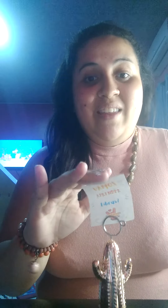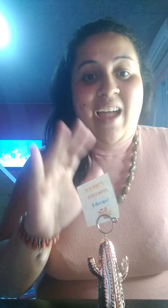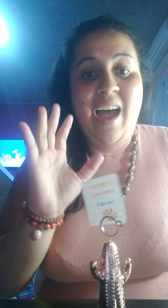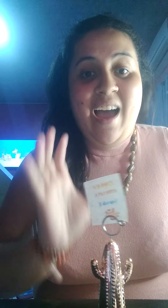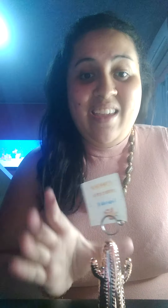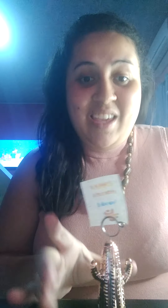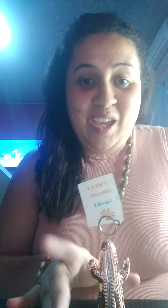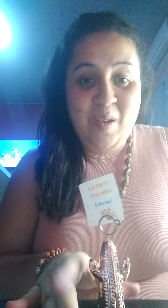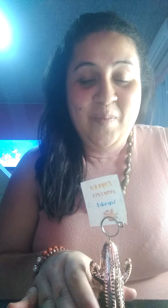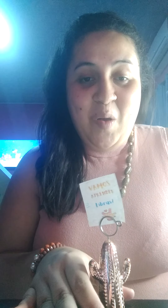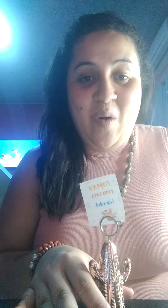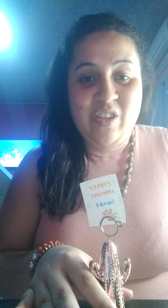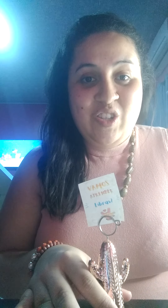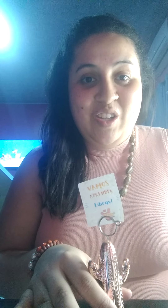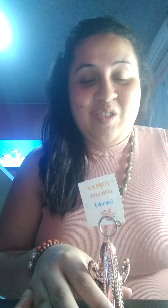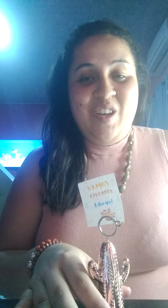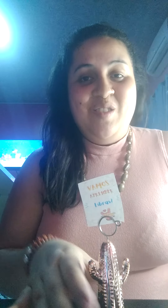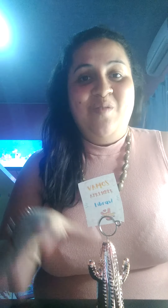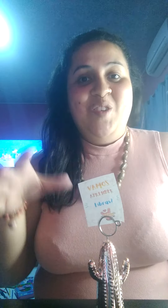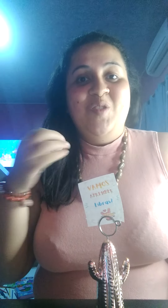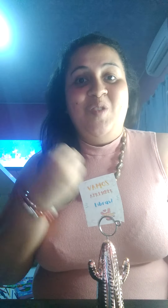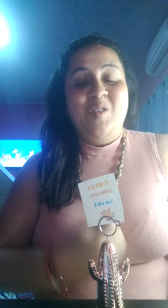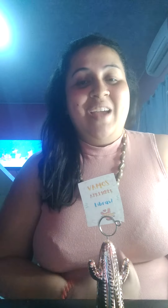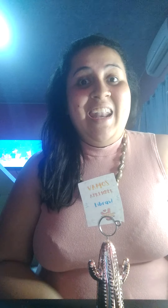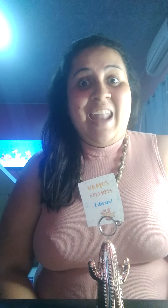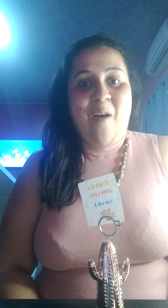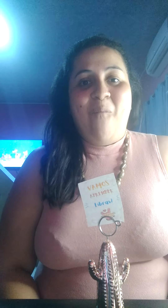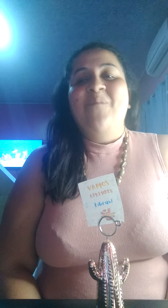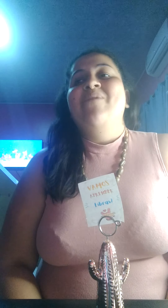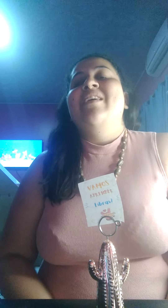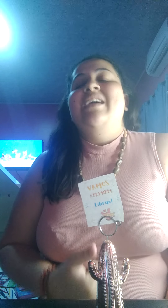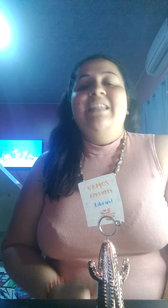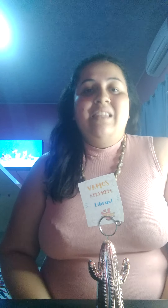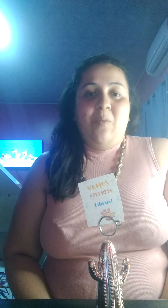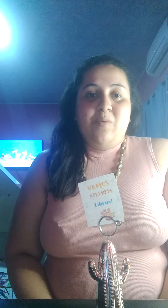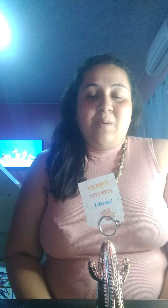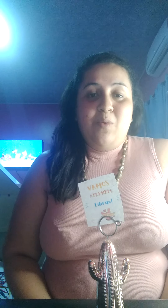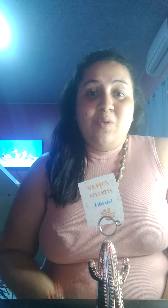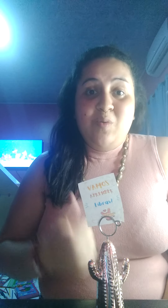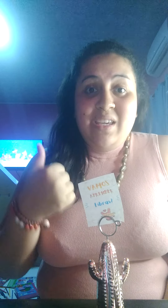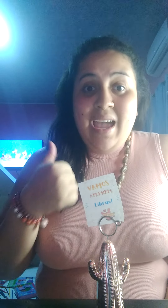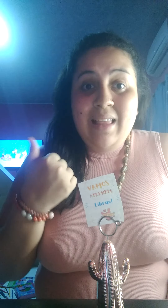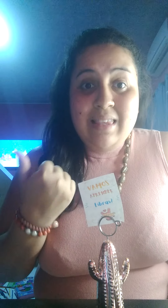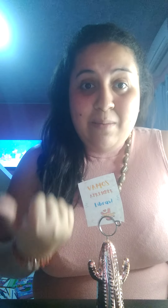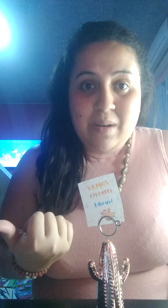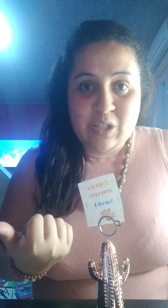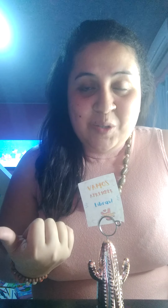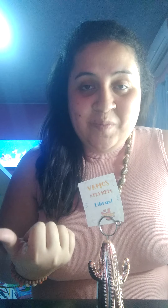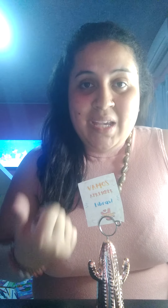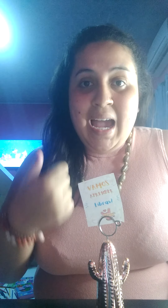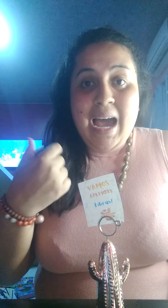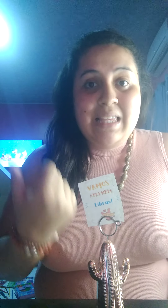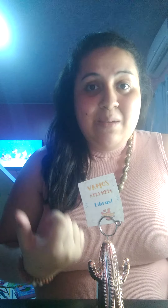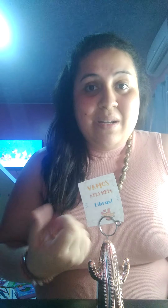estar aqui com a gente no nosso vídeo, no nosso canal. Então, meus amores, o que é a Libras? A Libras